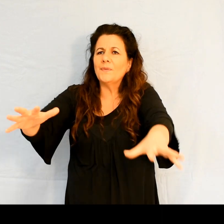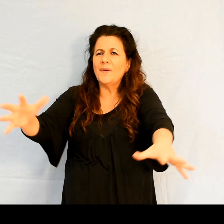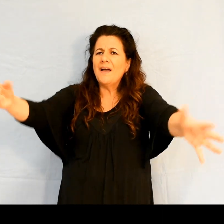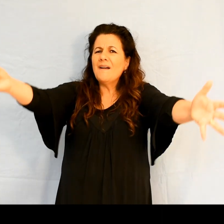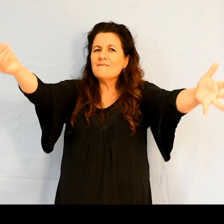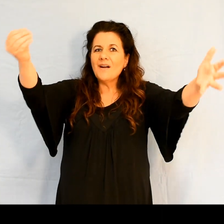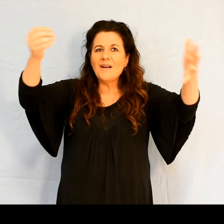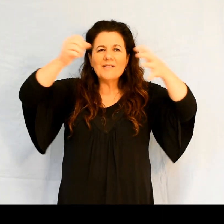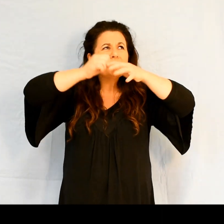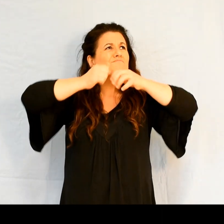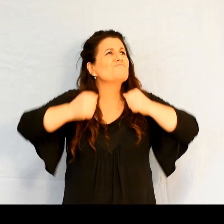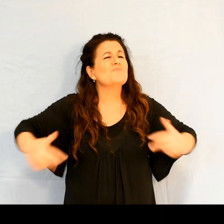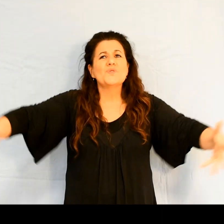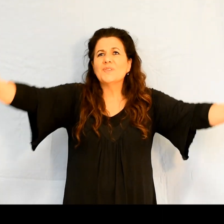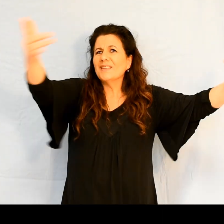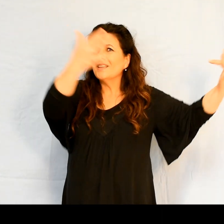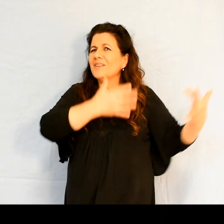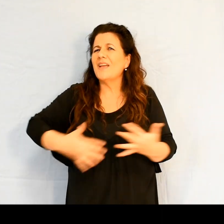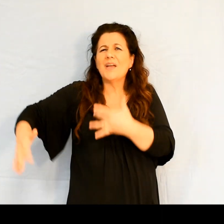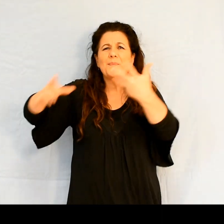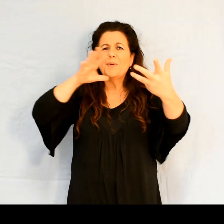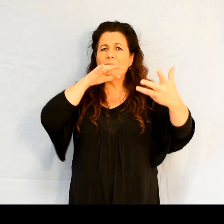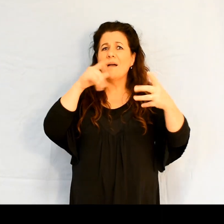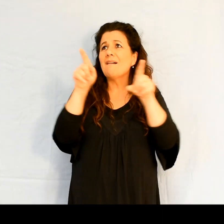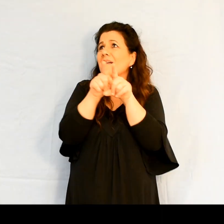Une multitude innombrable.